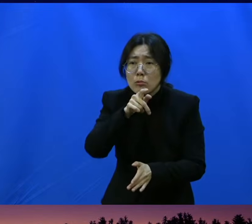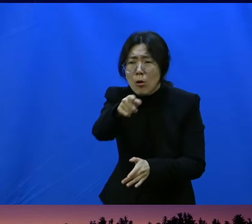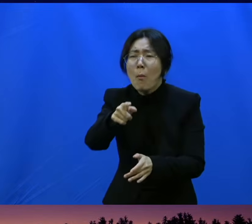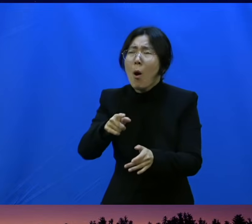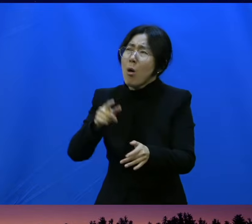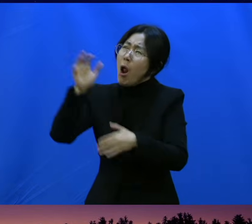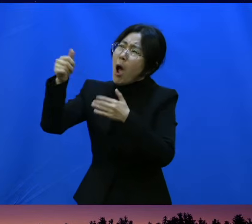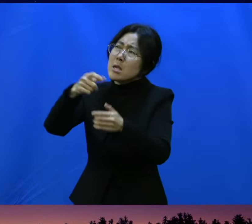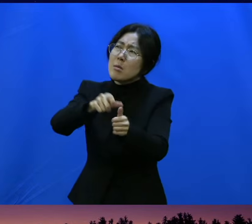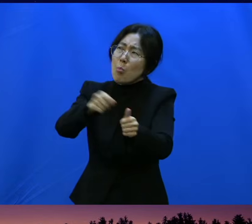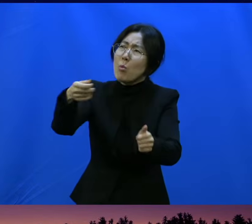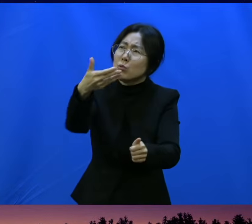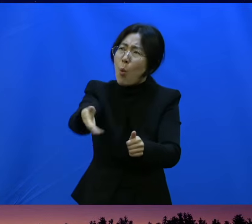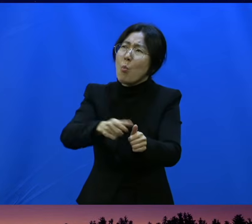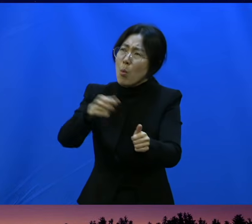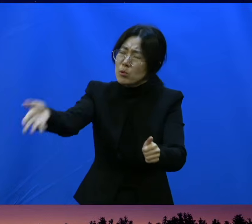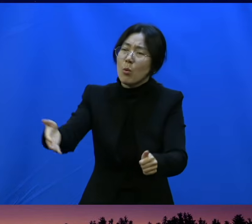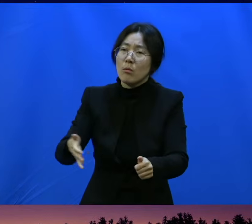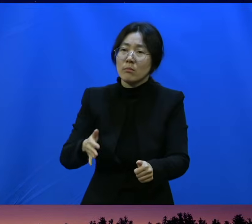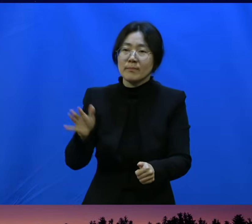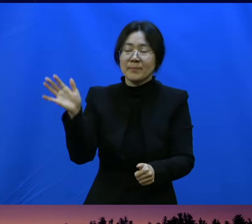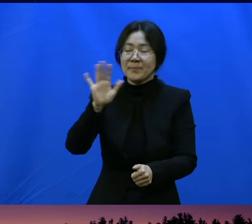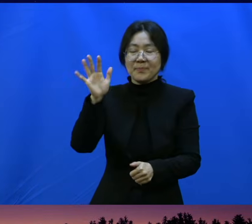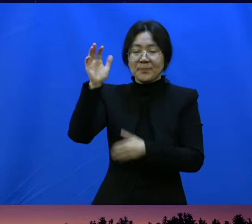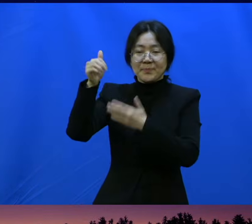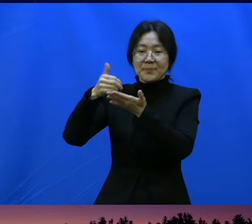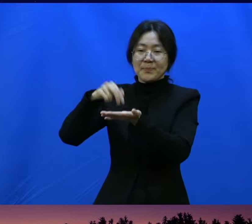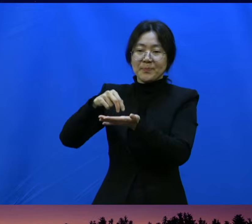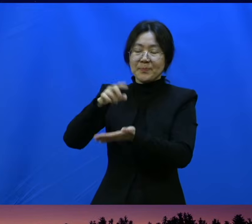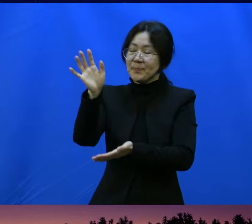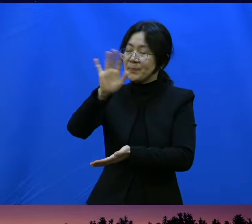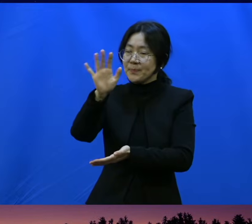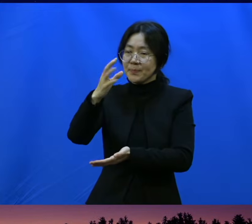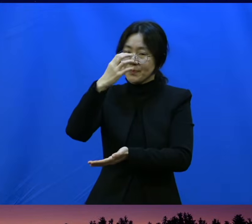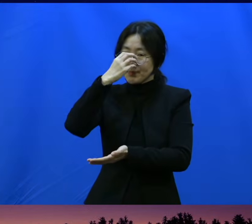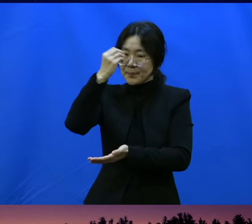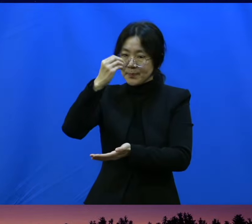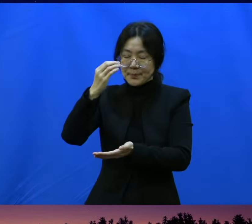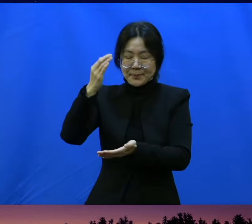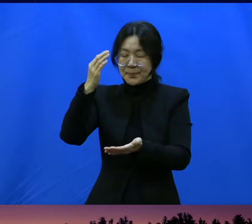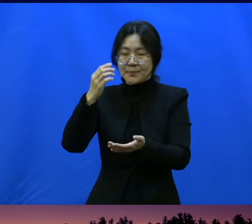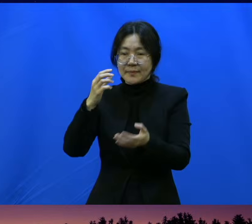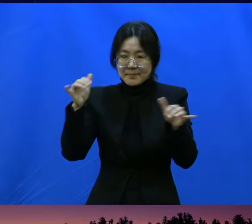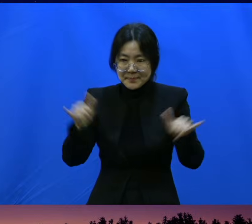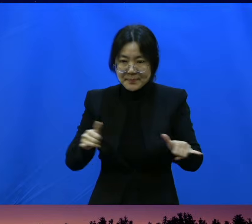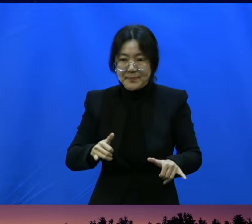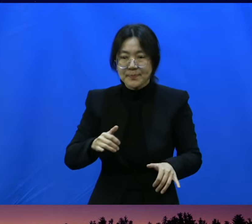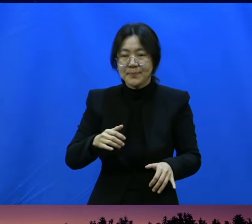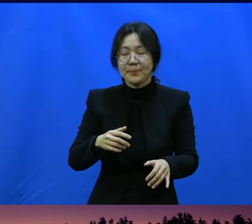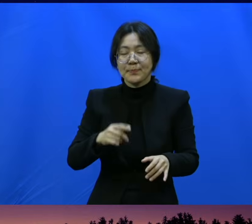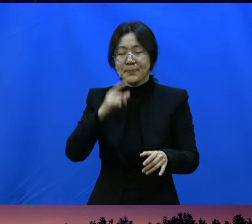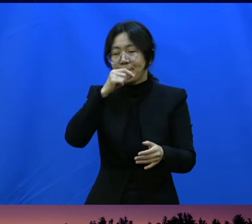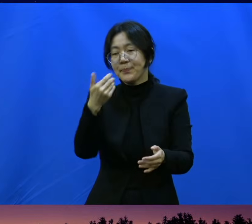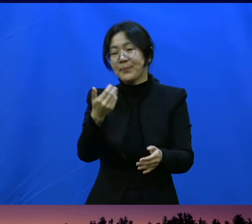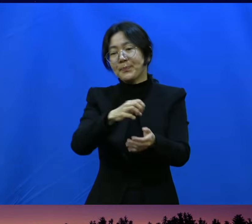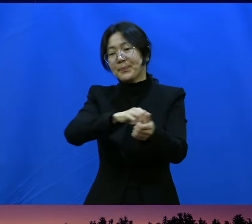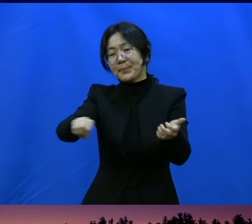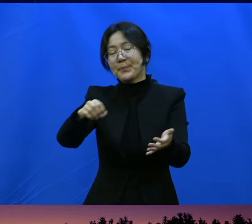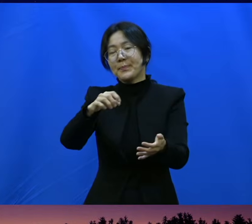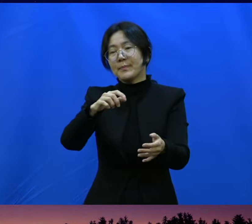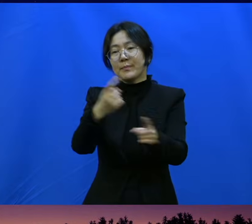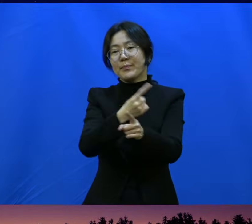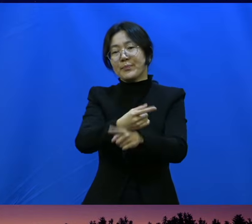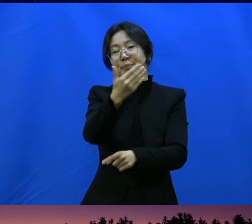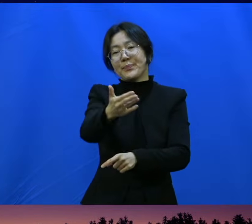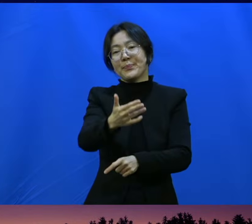여러분, 성공의 자리에 찾아오면 교만이 찾아와요. 교만은요, 이건 굉장히 심각한 거예요, 여러분. 교만을 가볍게